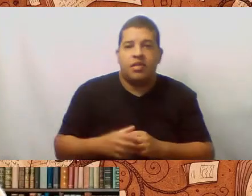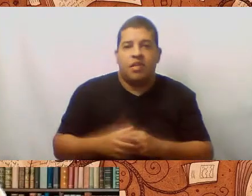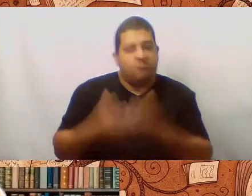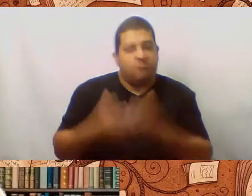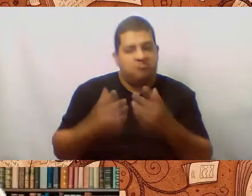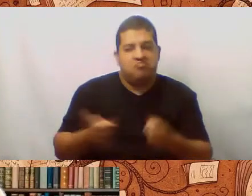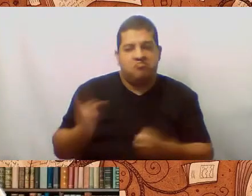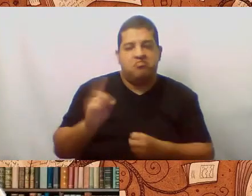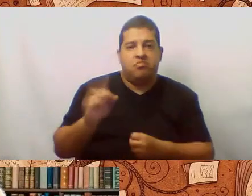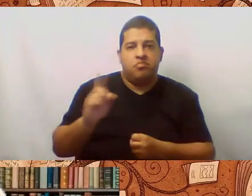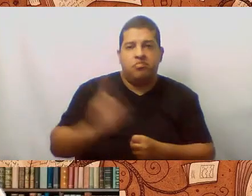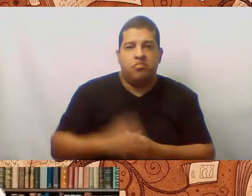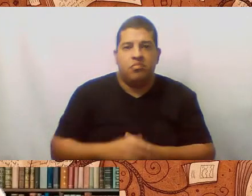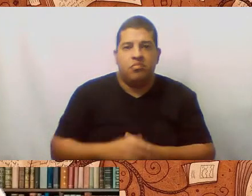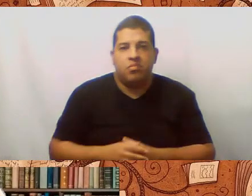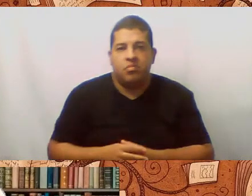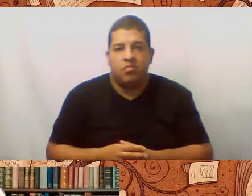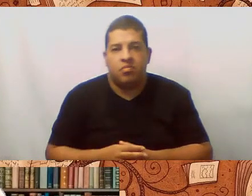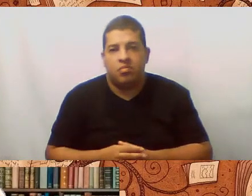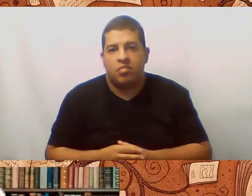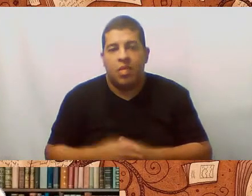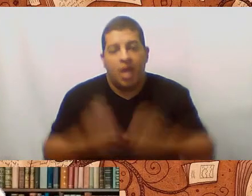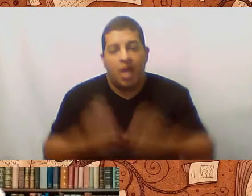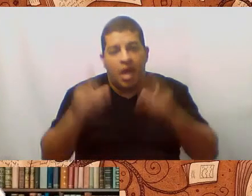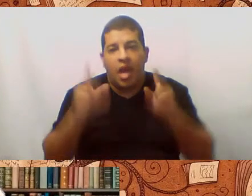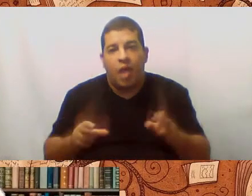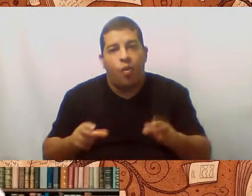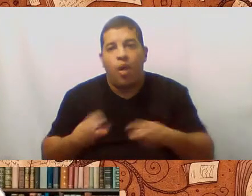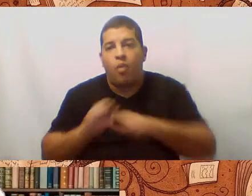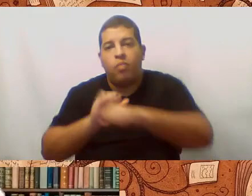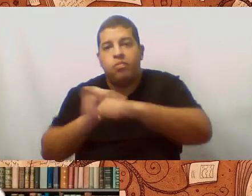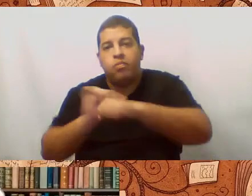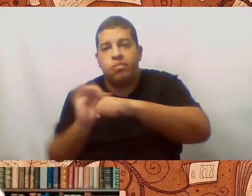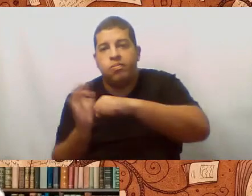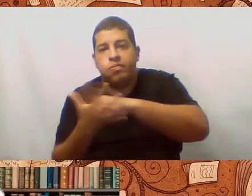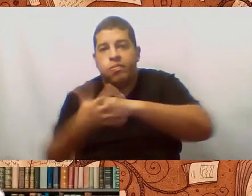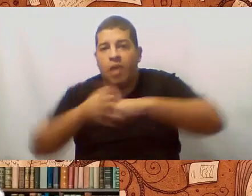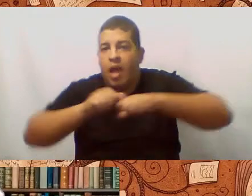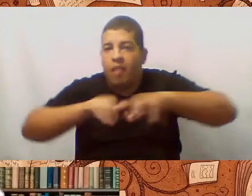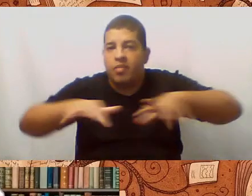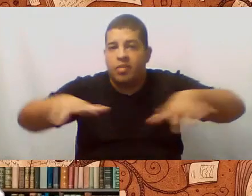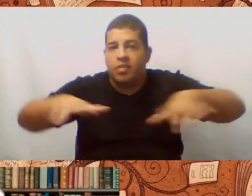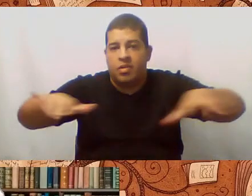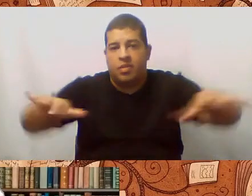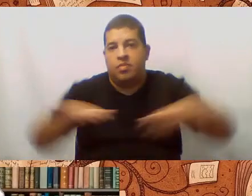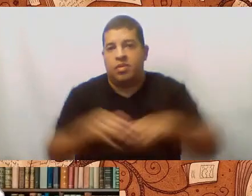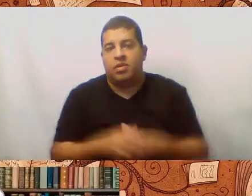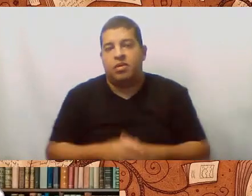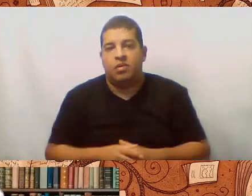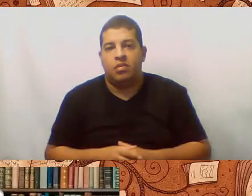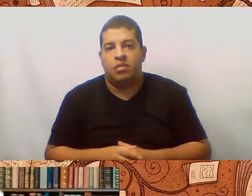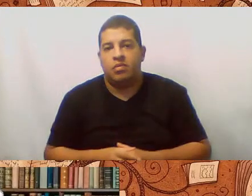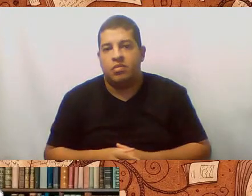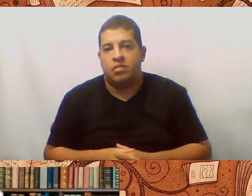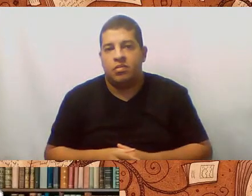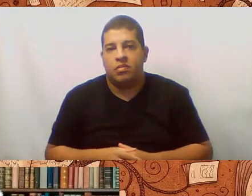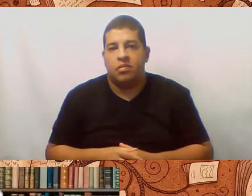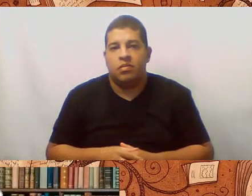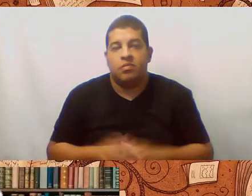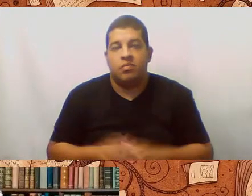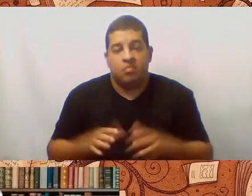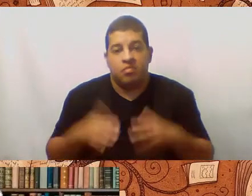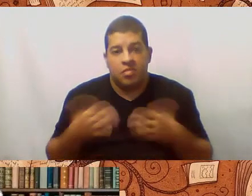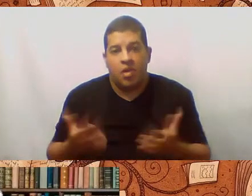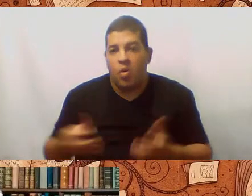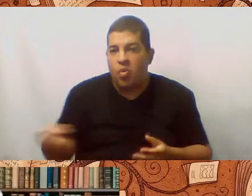também em relação à pandemia. Então, não é nenhuma novidade que os neopentecostais contrariem o